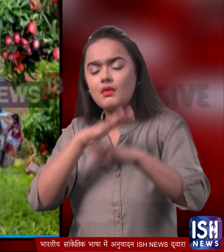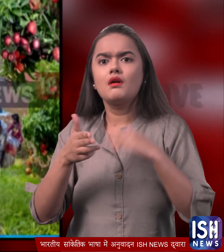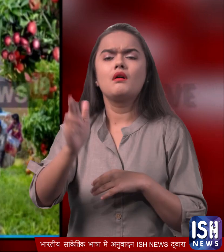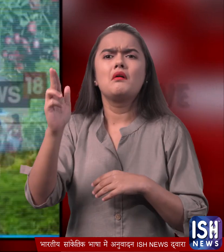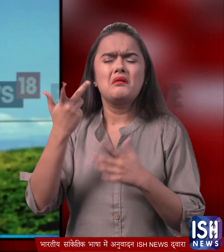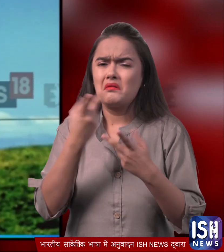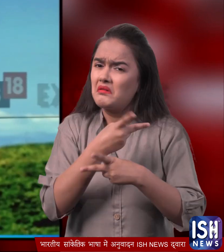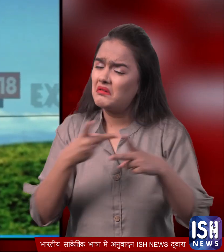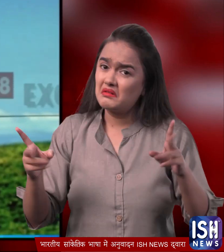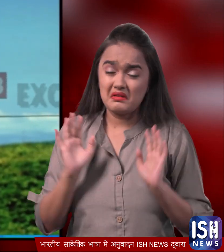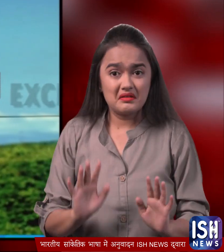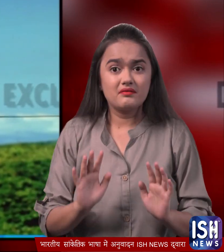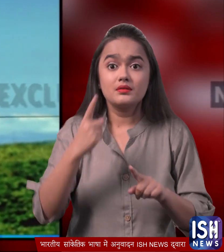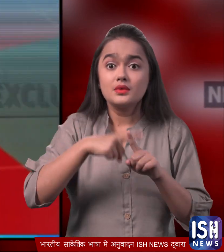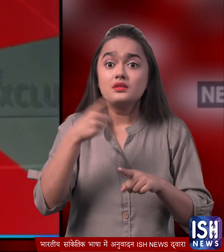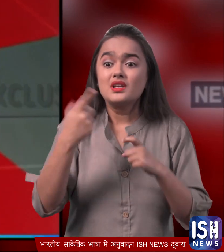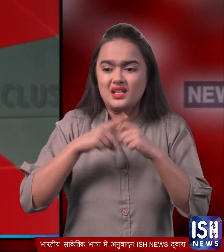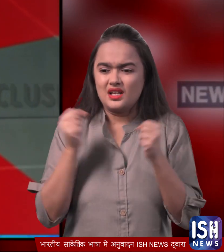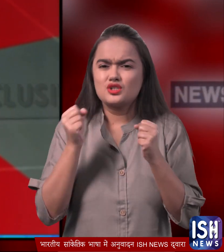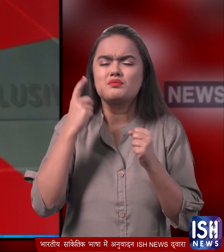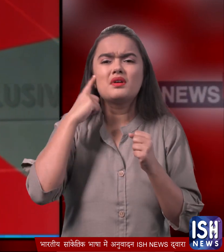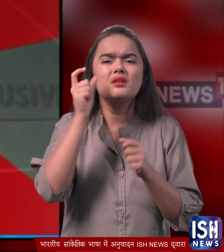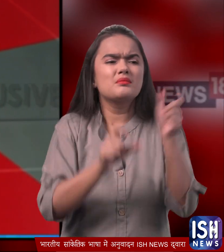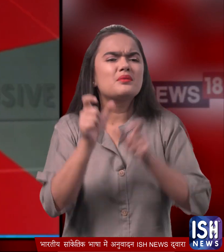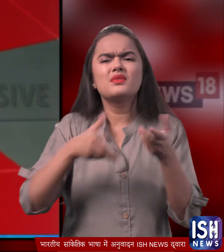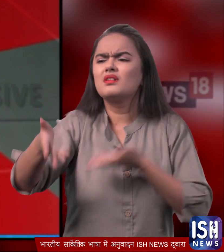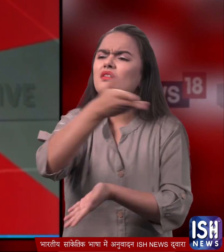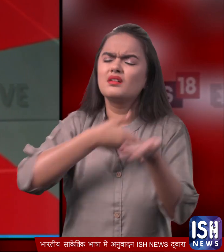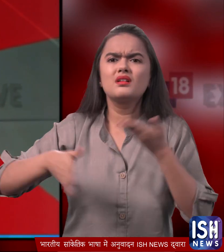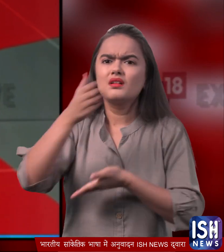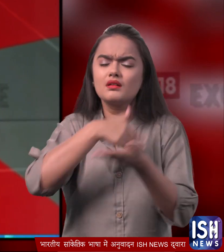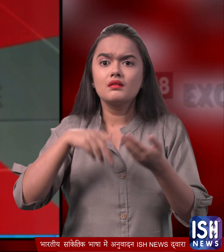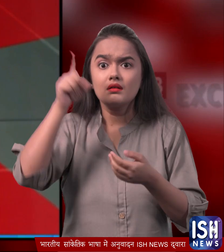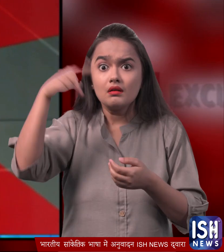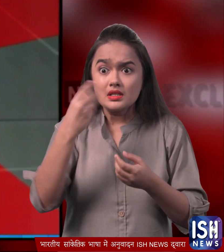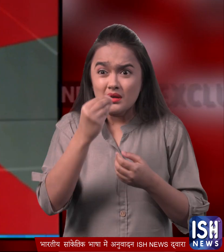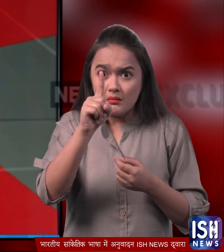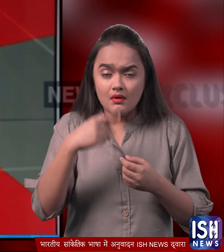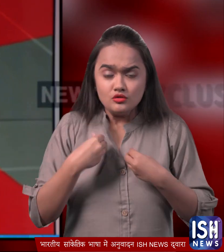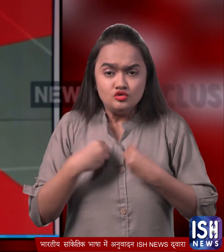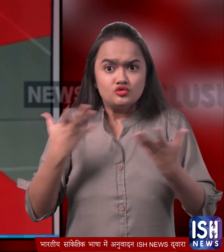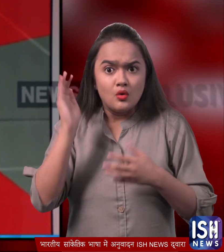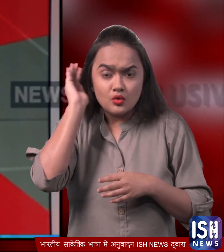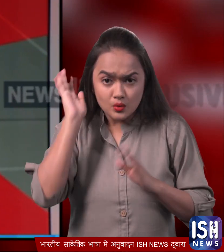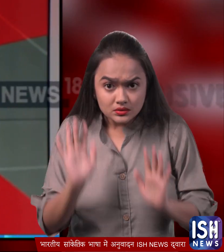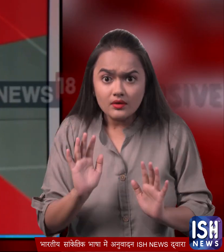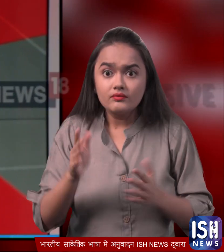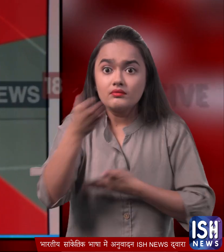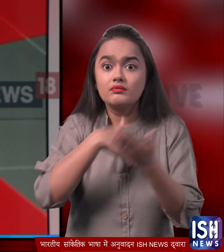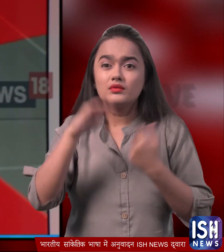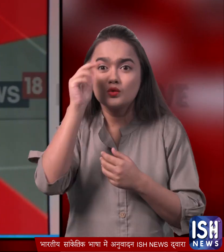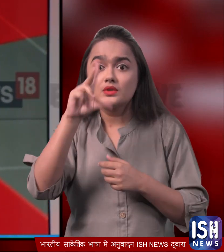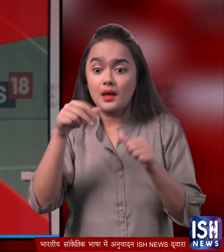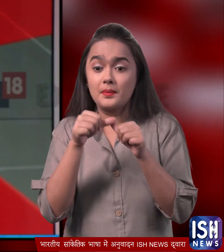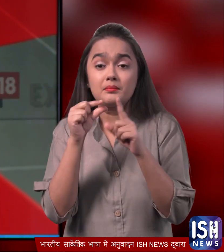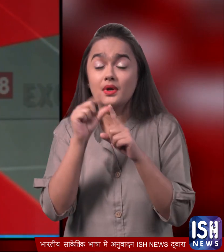वहीं कश्मीर में पिछले कुछ दिनों में आम नागरिकों पर हुए आतंकी हमलों की जांच में भी चौंकाने वाली जानकारी सामने आई। न्यूज 18